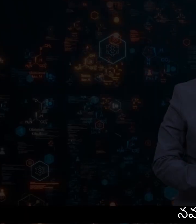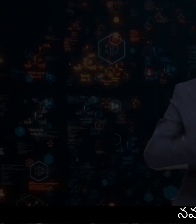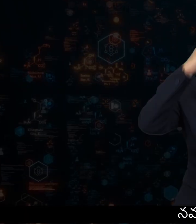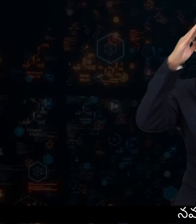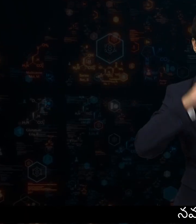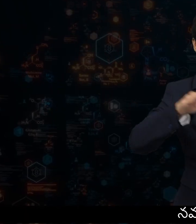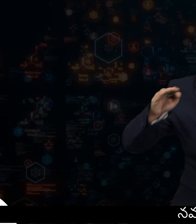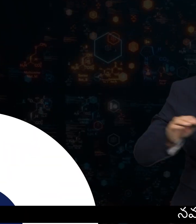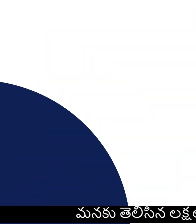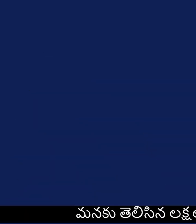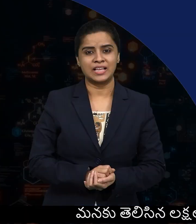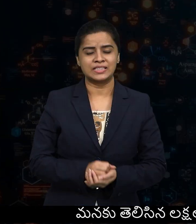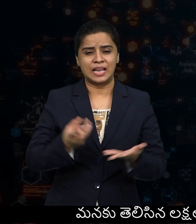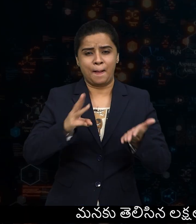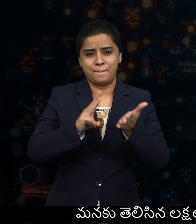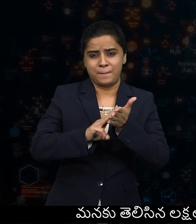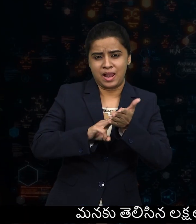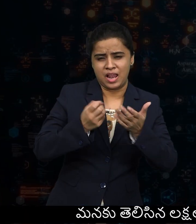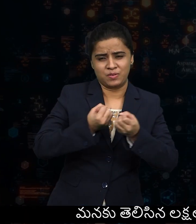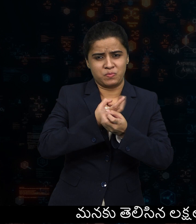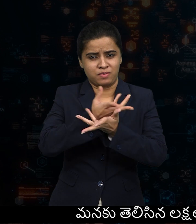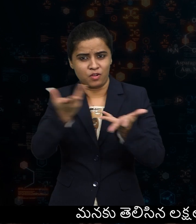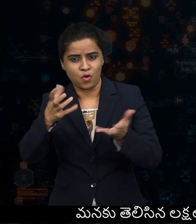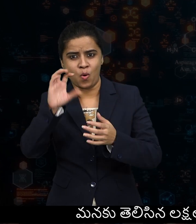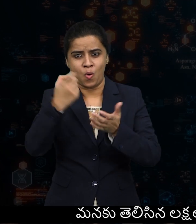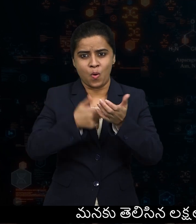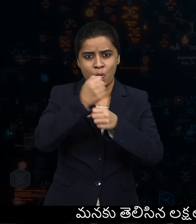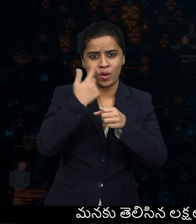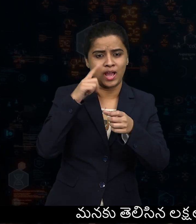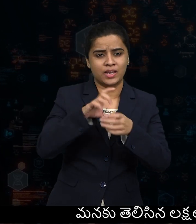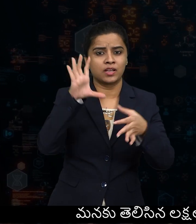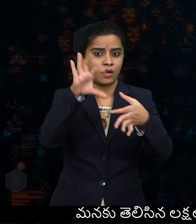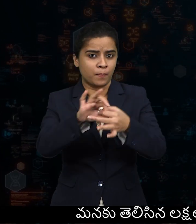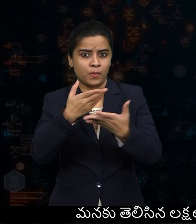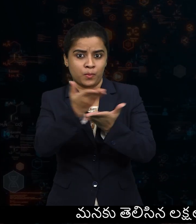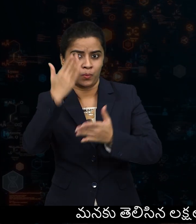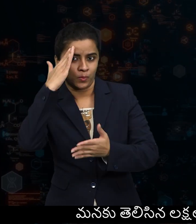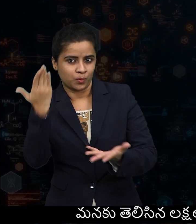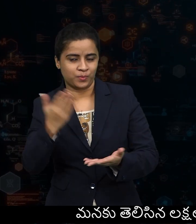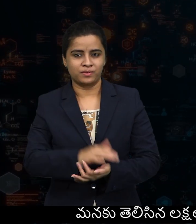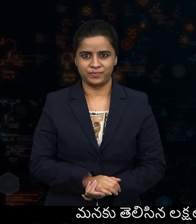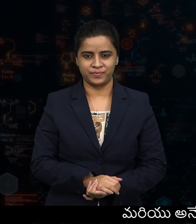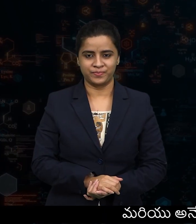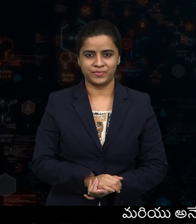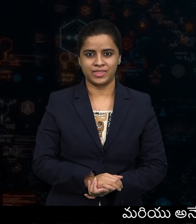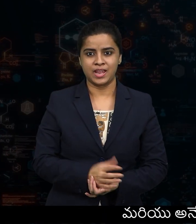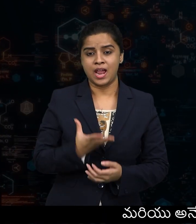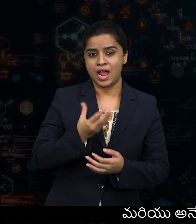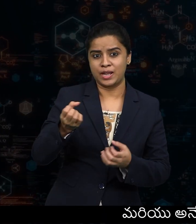నమస్కారం పిల్లలు. మనకు తెలిసిన లక్షలాది కర్బన సమ్మేళనాలు ఉన్నాయి మరియు అనేక